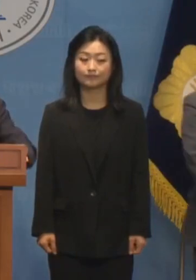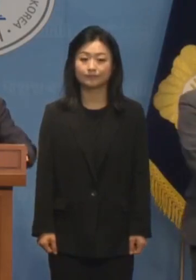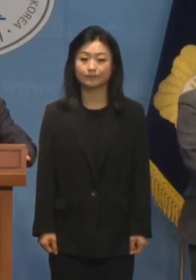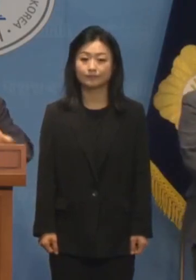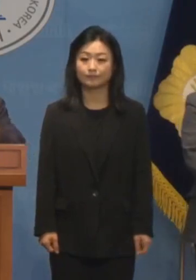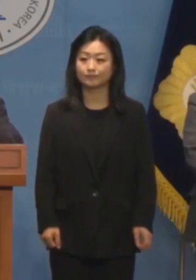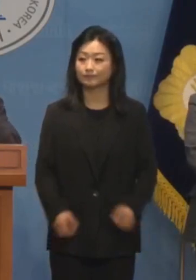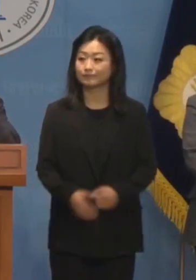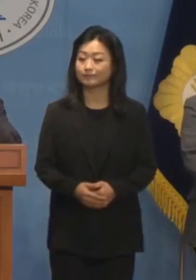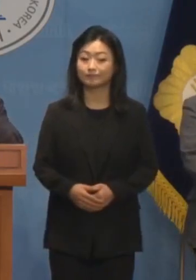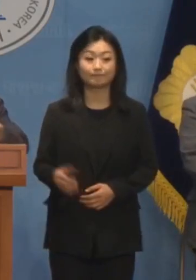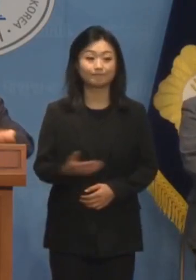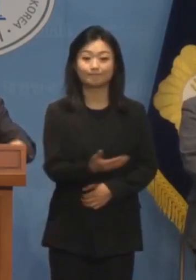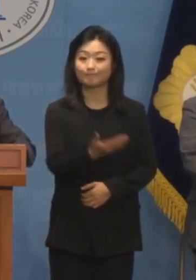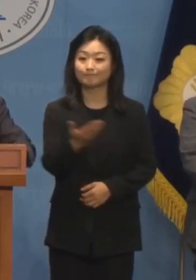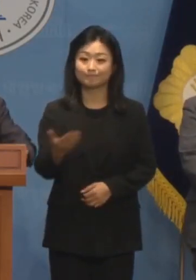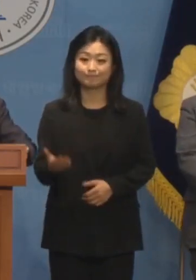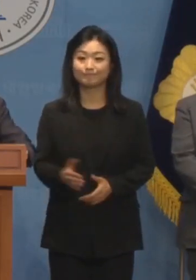언론인 여러분,